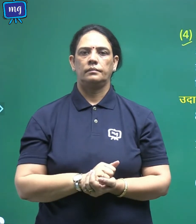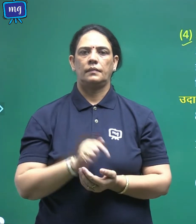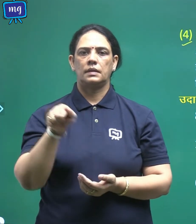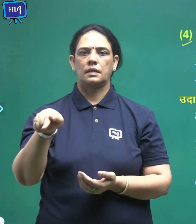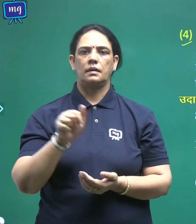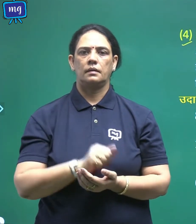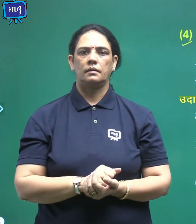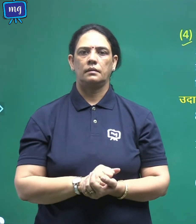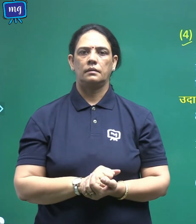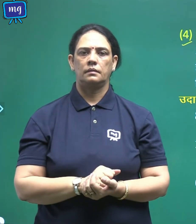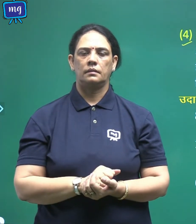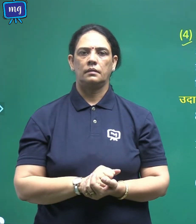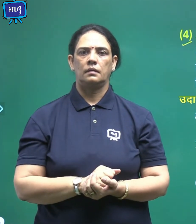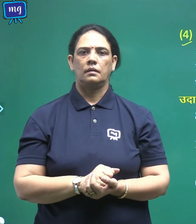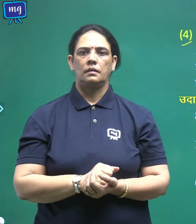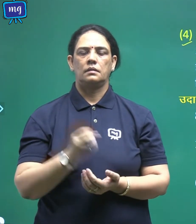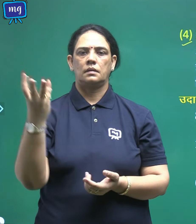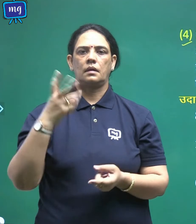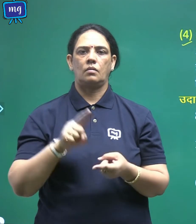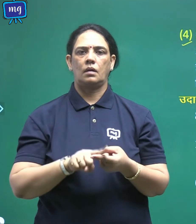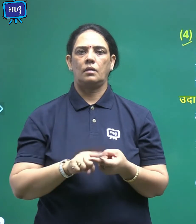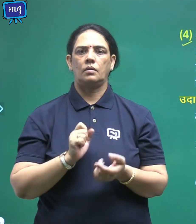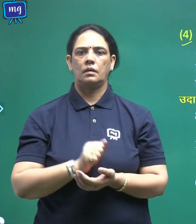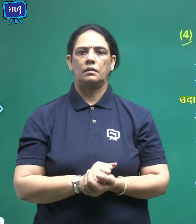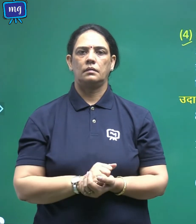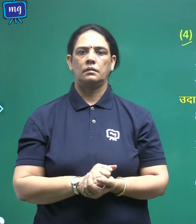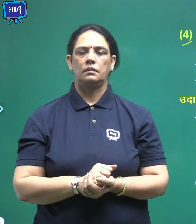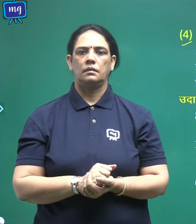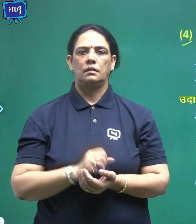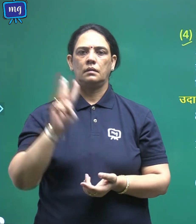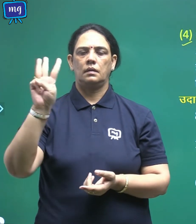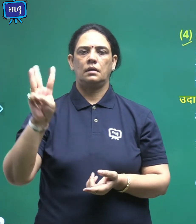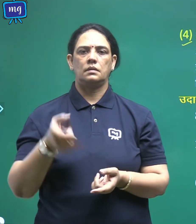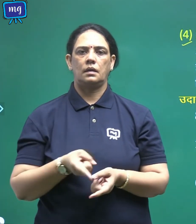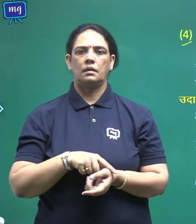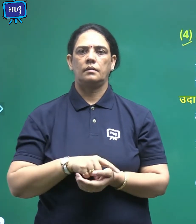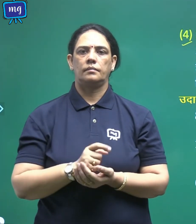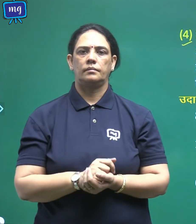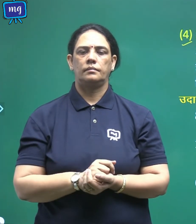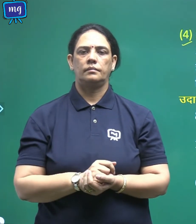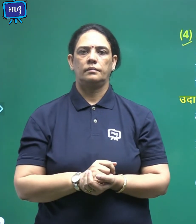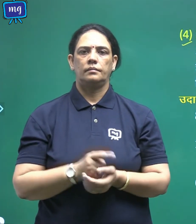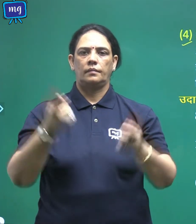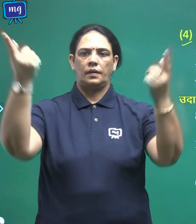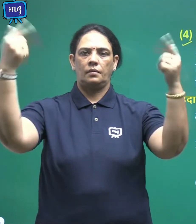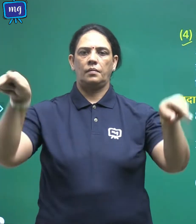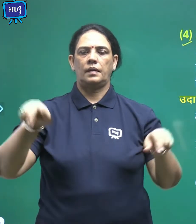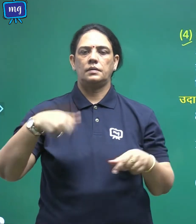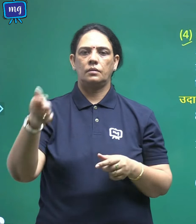इसके अंकों का योग 3 से विभाज्य हो।